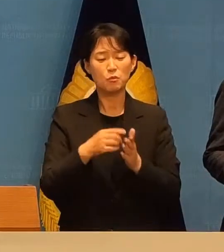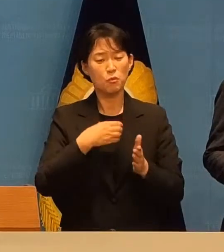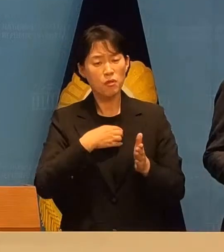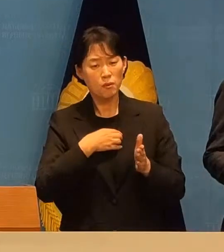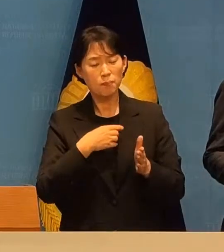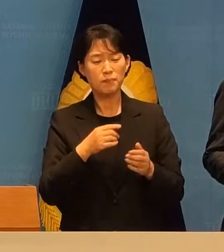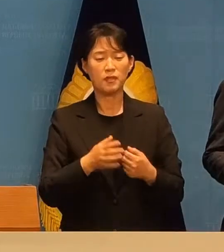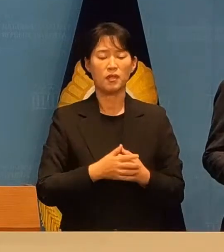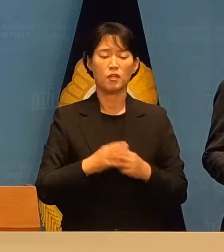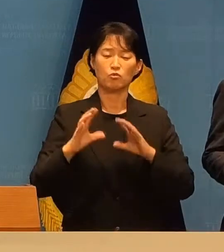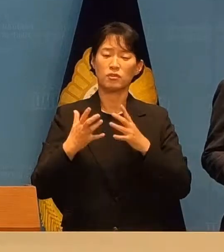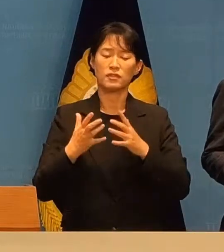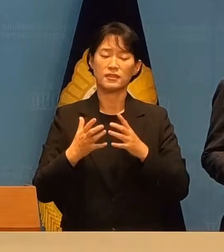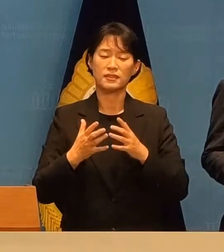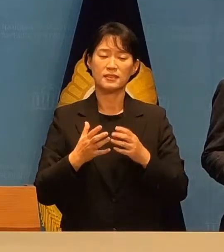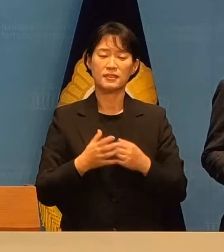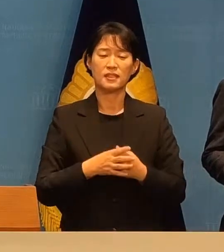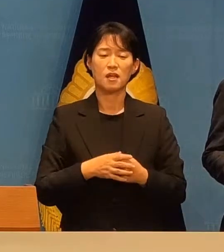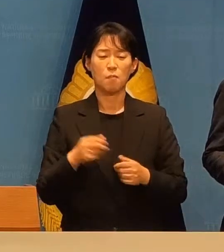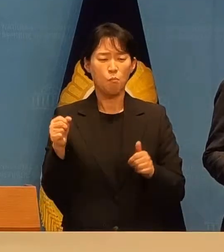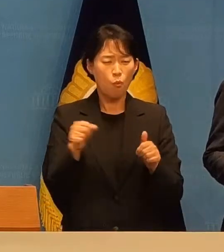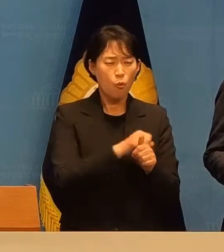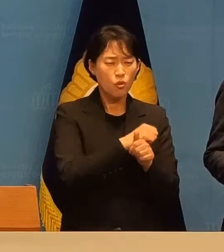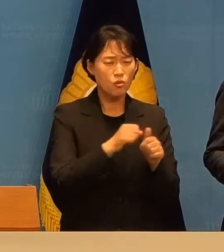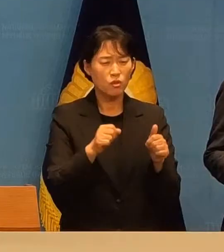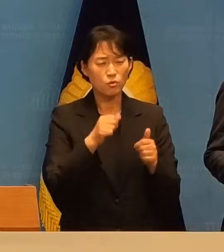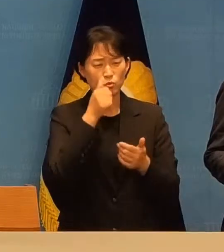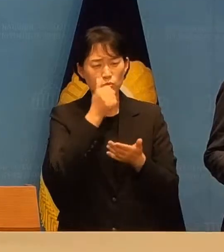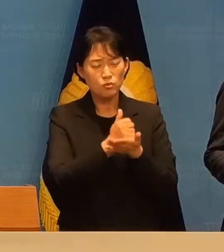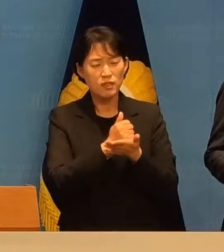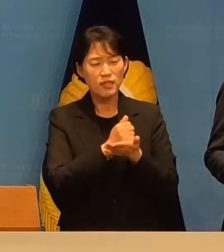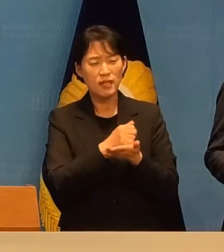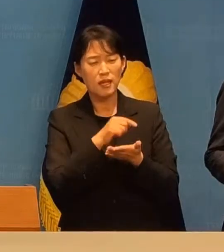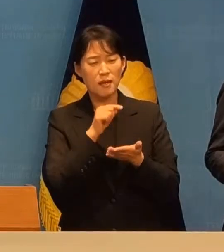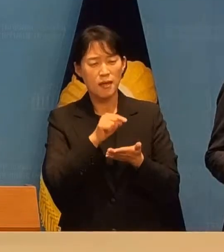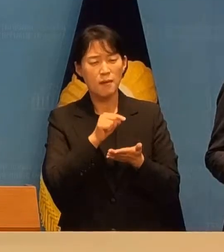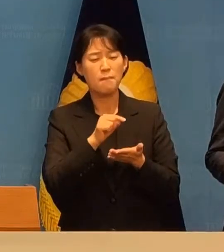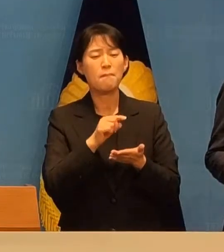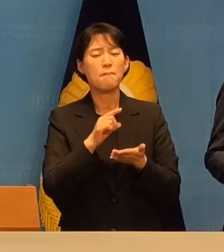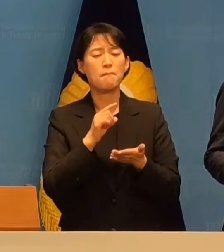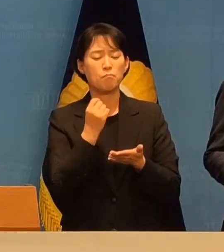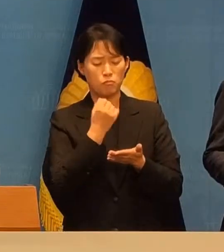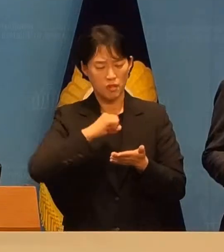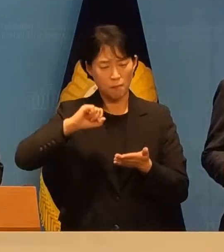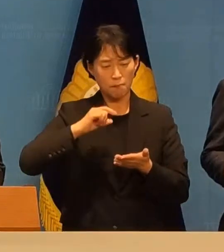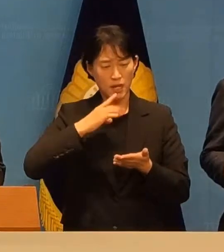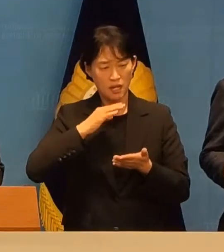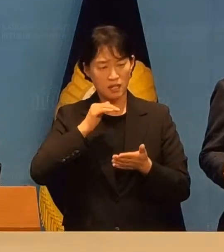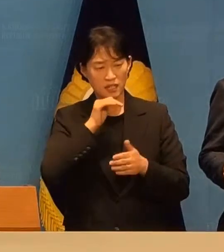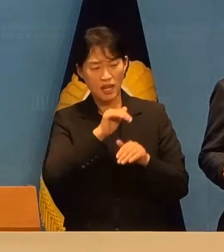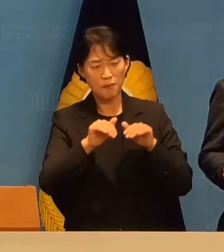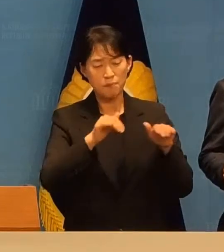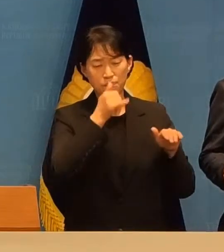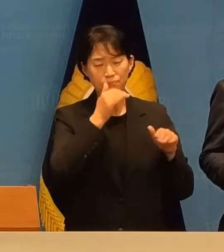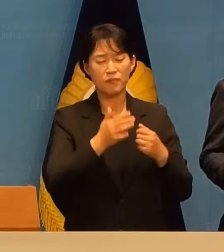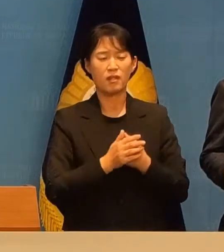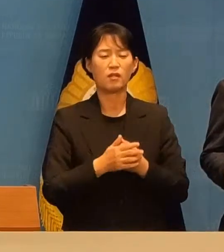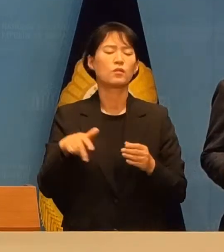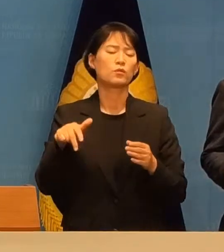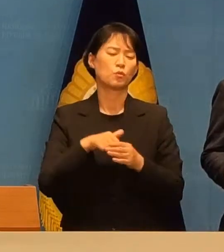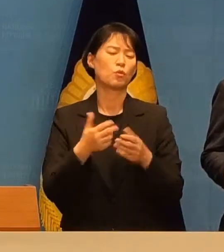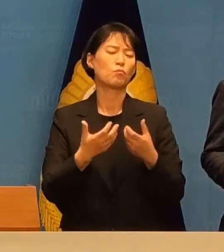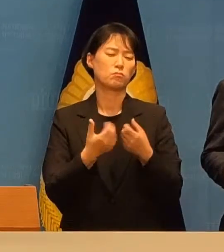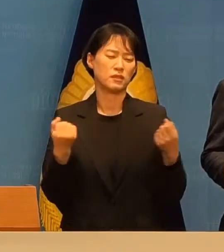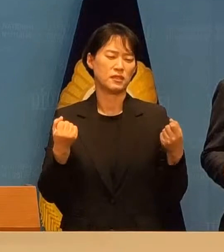위험하다. 국가는 단지 폭력, 범죄, 실정법 위반만 개입합니다. 종교 분리는